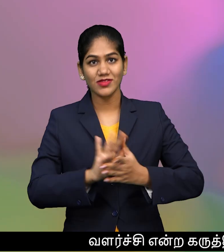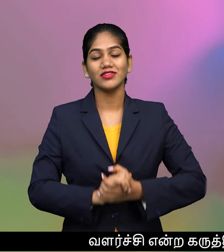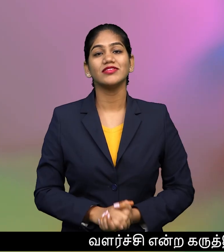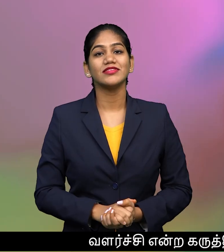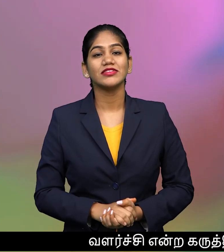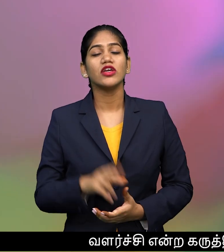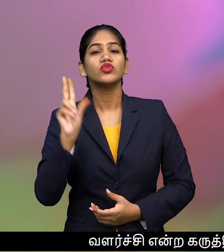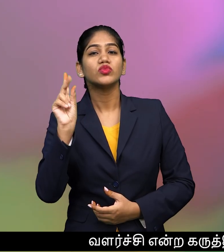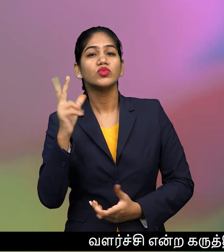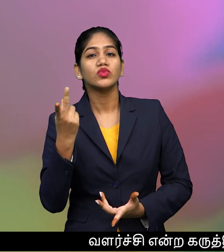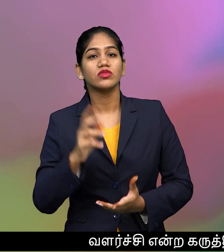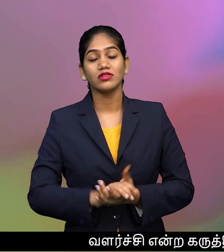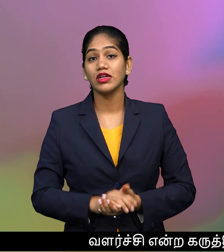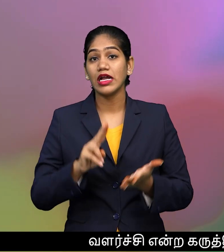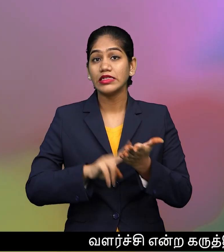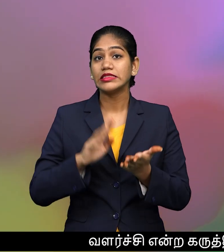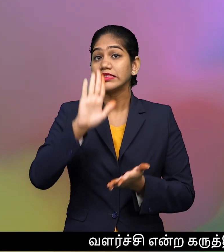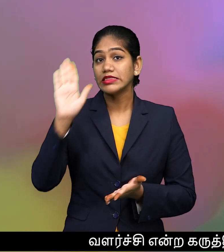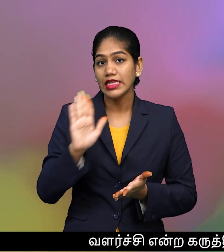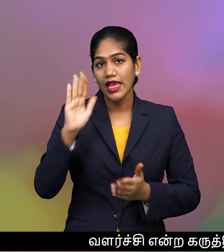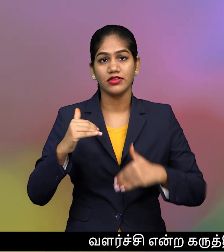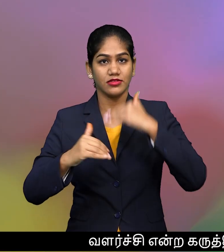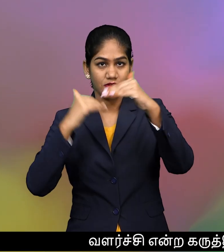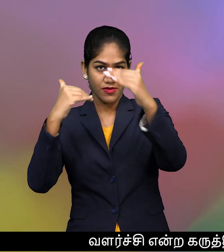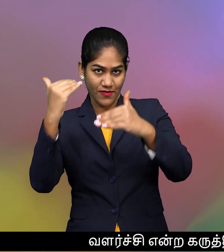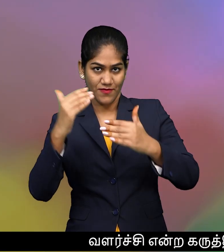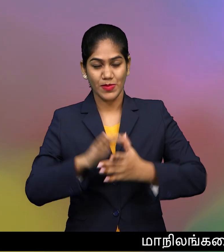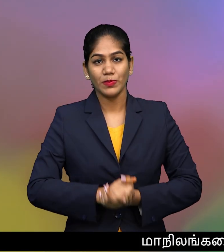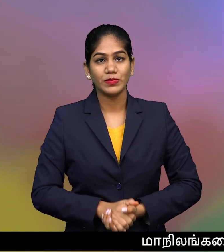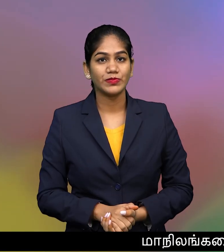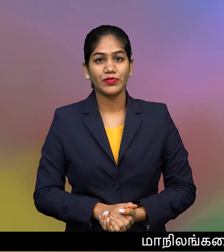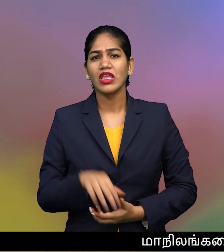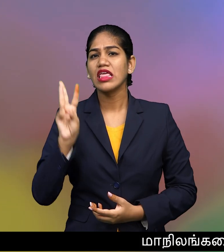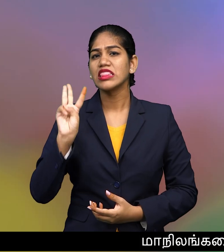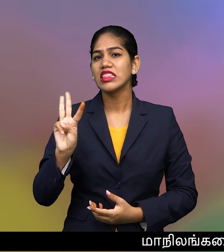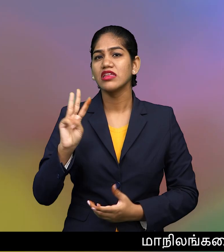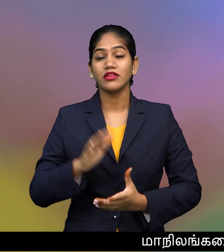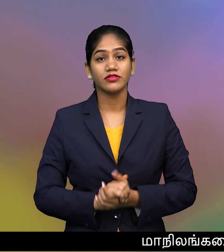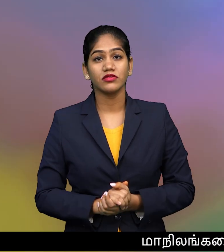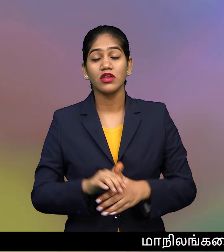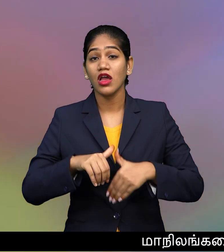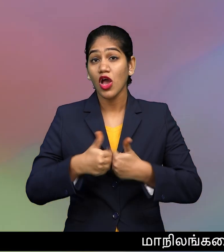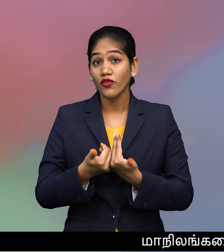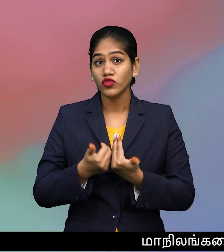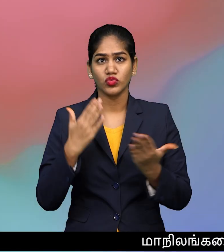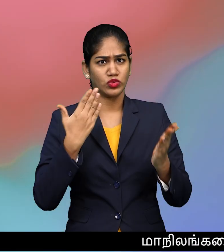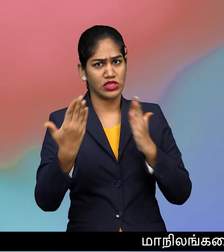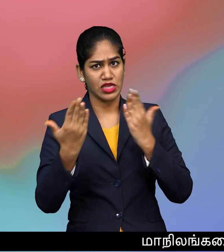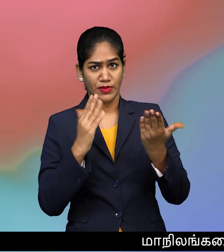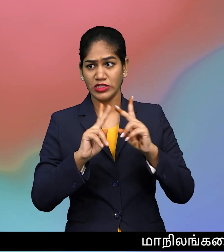வளர்ச்சி என்ற கருத்தில் வெவ்வேறு நாடுகளை அல்லது மாநிலங்களை எவ்வாறு ஒப்பிடுவது?